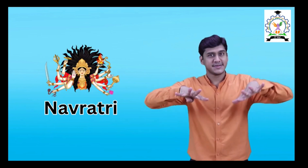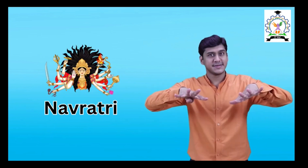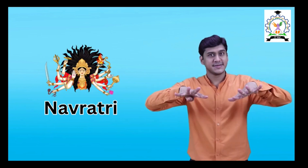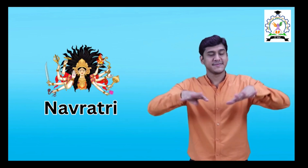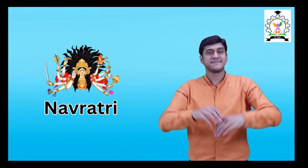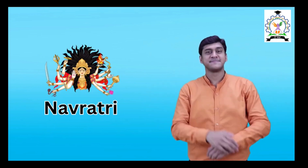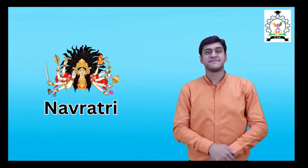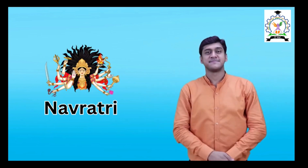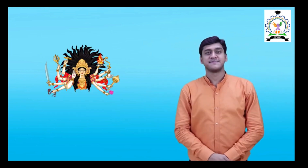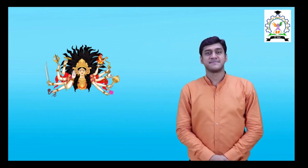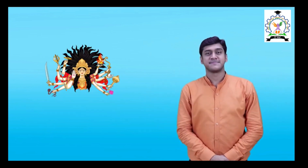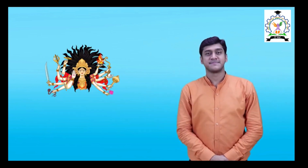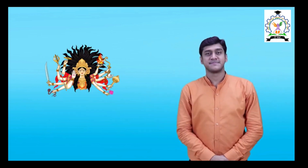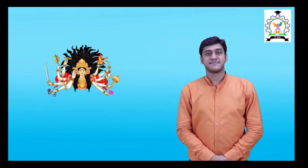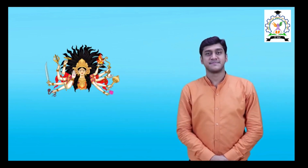नवरात्रि।